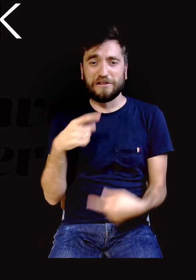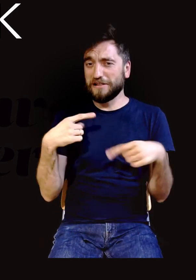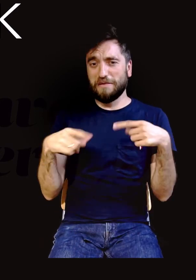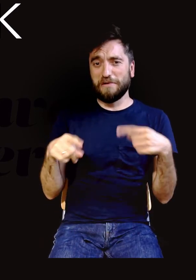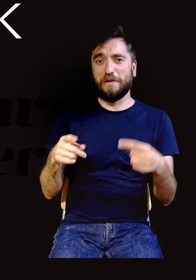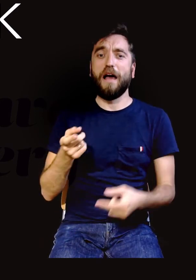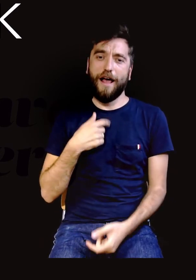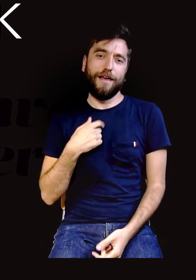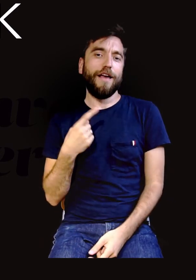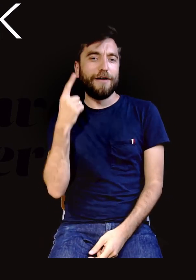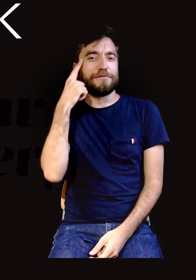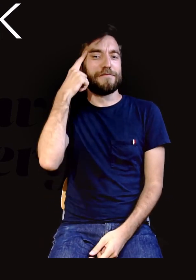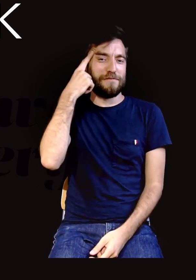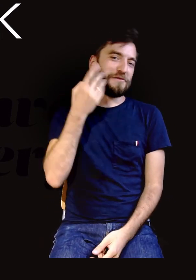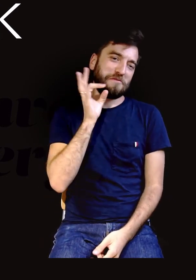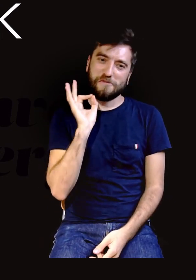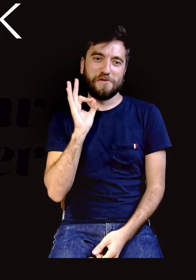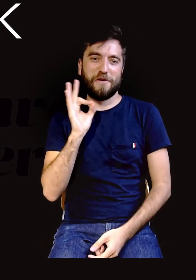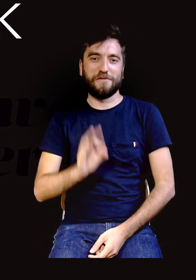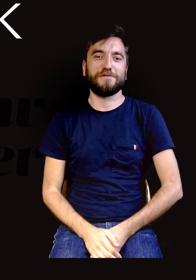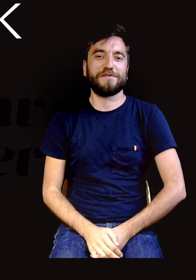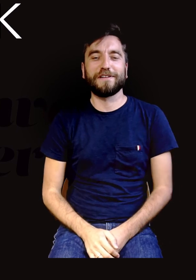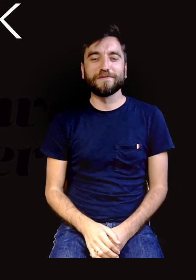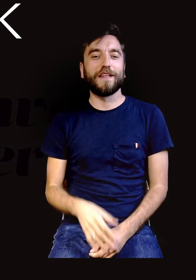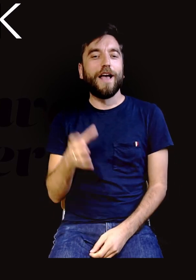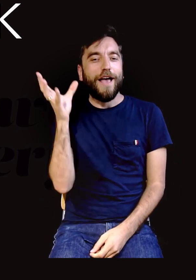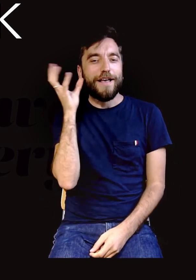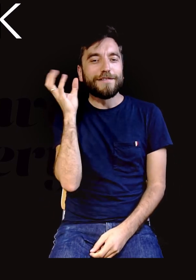smaczne, ale ja bardzo dobrze to wspominam, i chleb z ketchupem, tak.